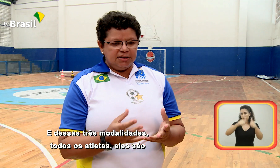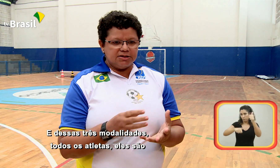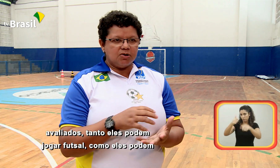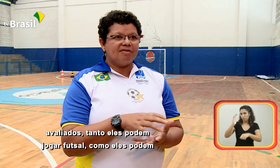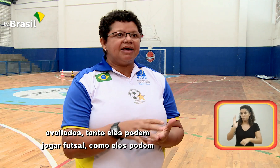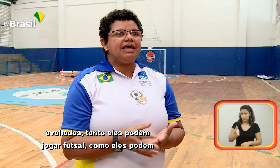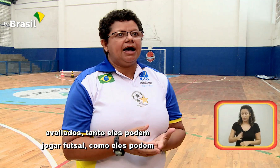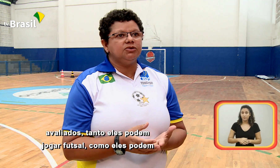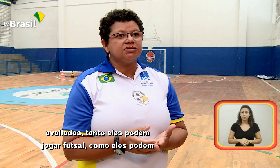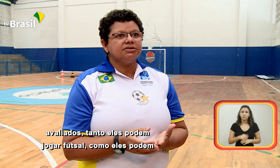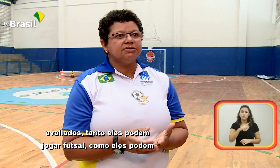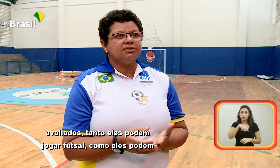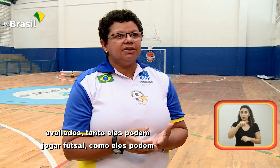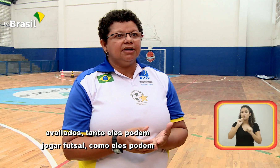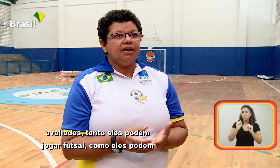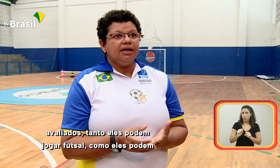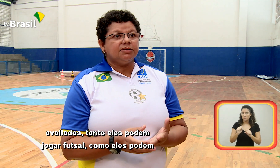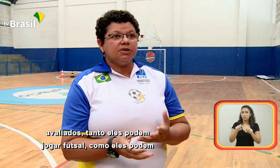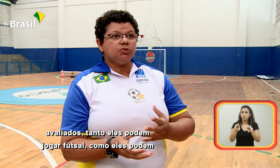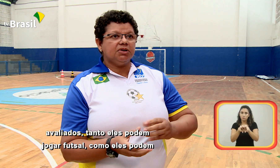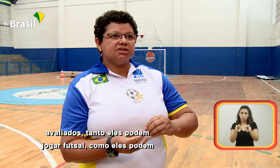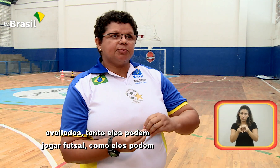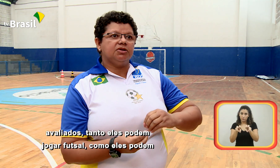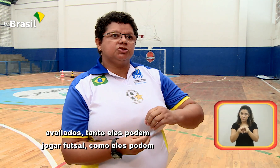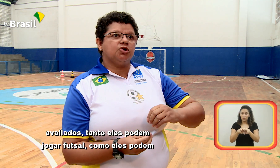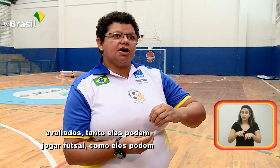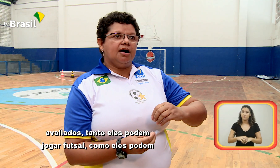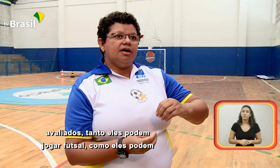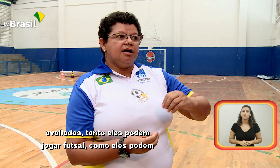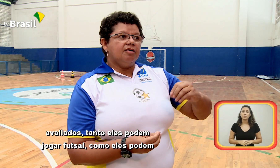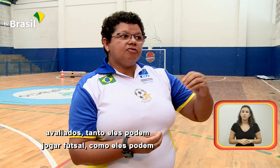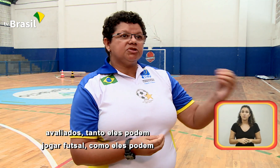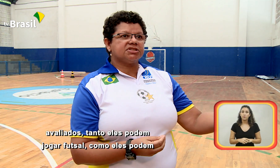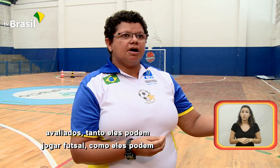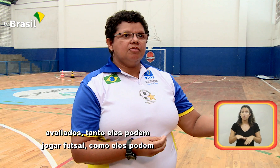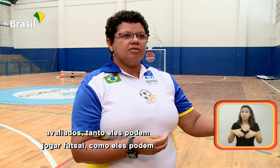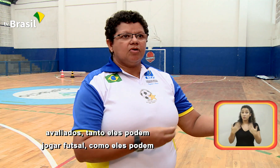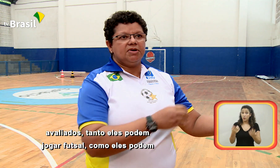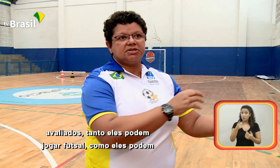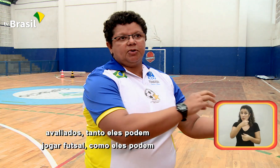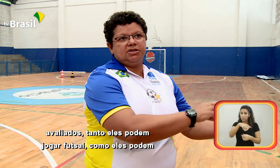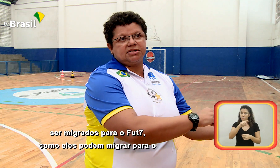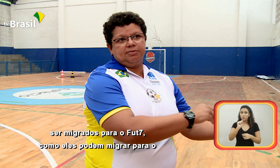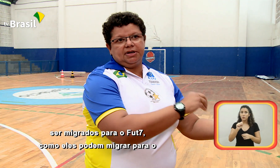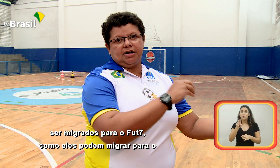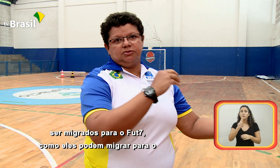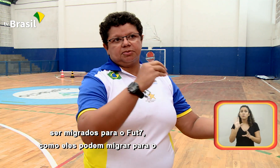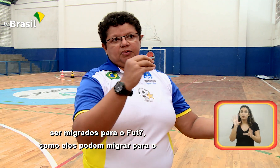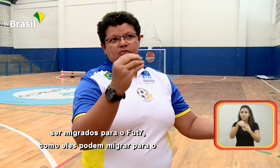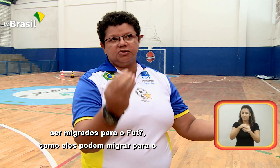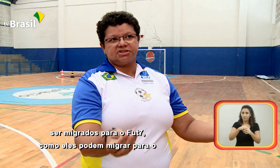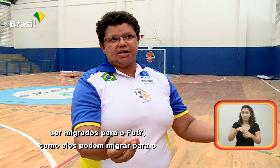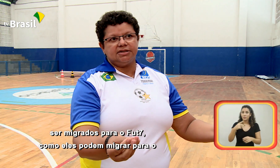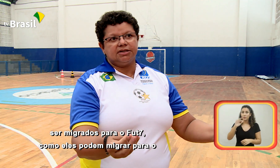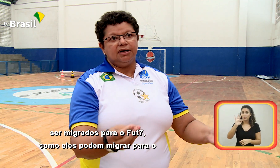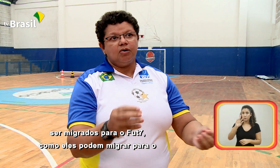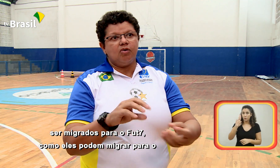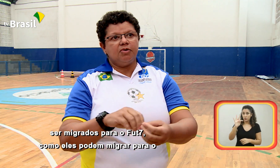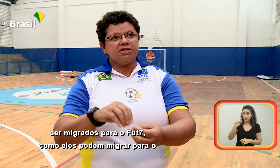são avaliados, né, tanto eles podem jogar futsal, como eles podem ser migrados para o futsal, como eles